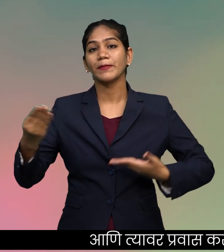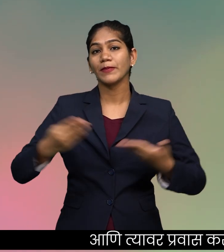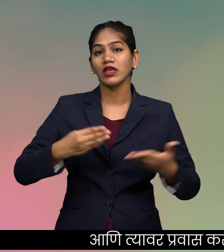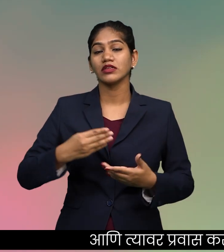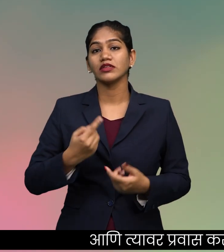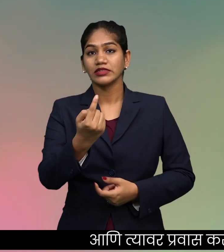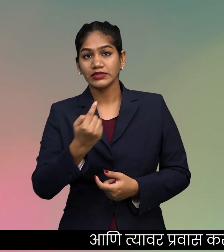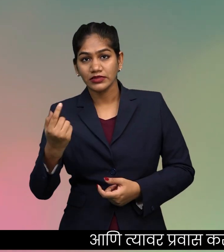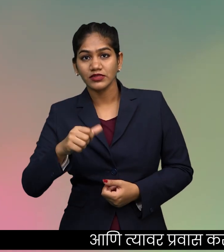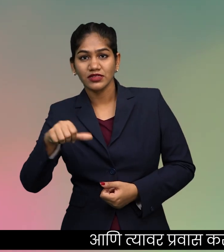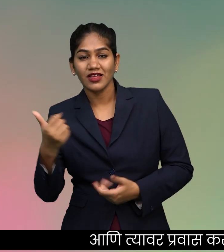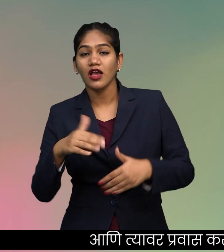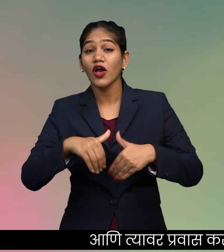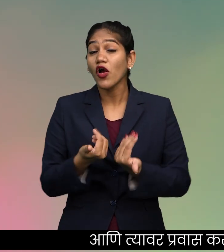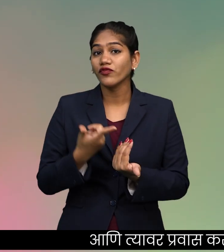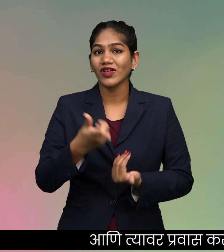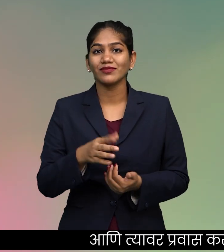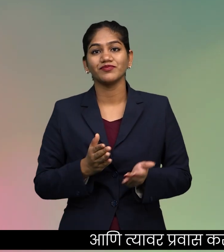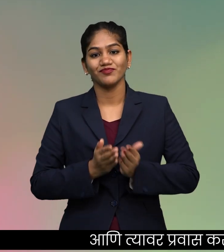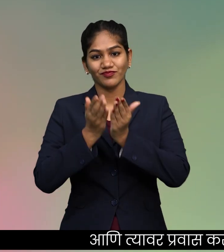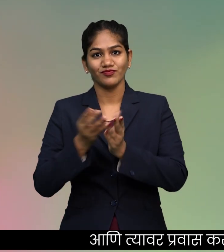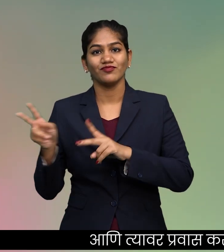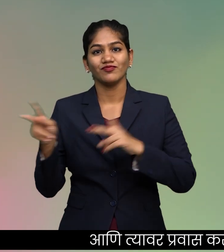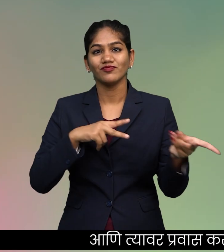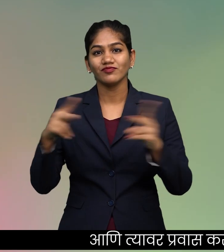करून एकमेकांशी व्यापार केला आहे.